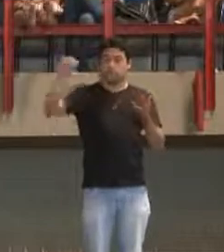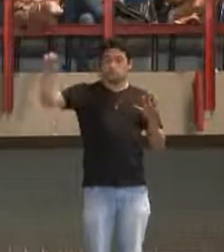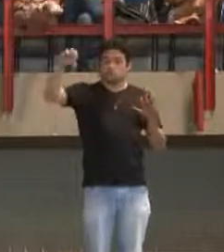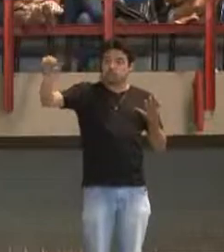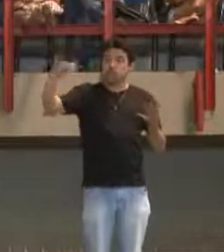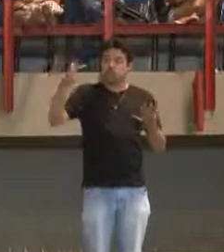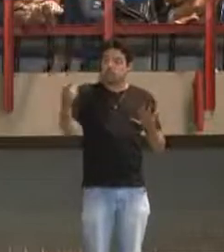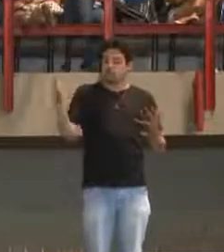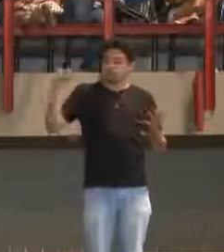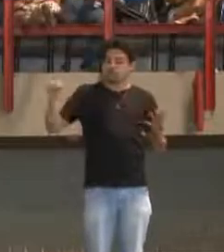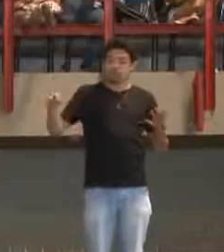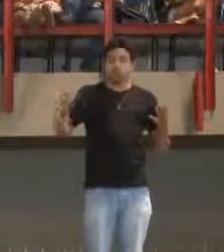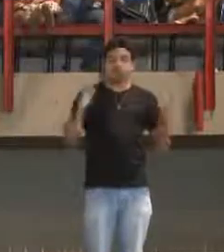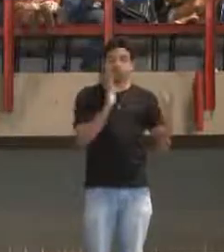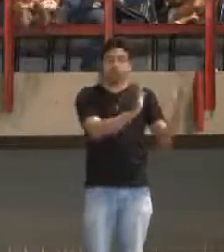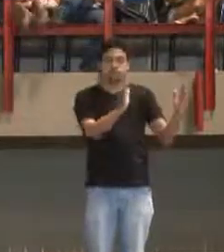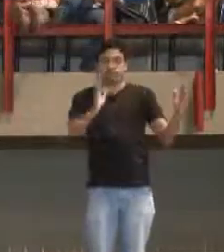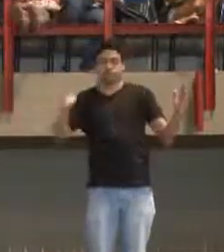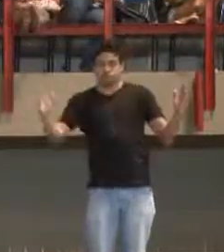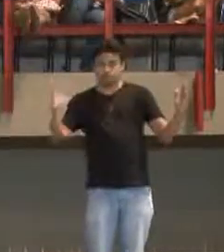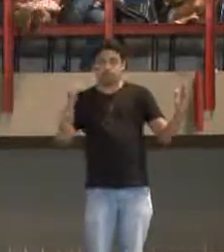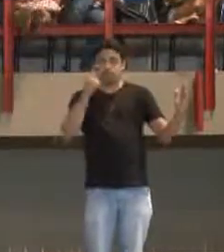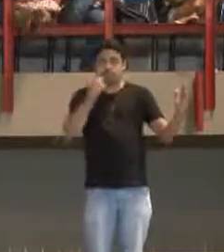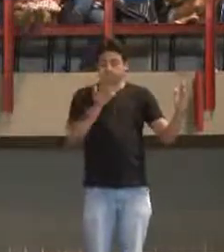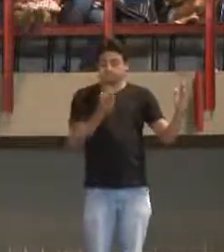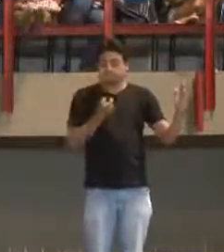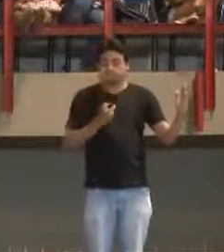E 99, 20.000. Ó,